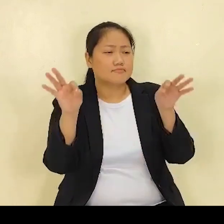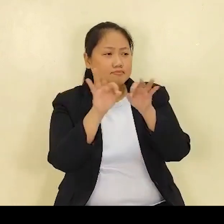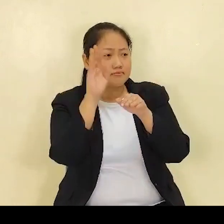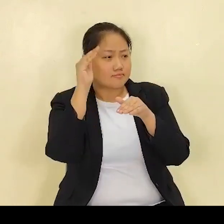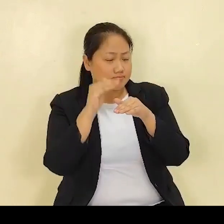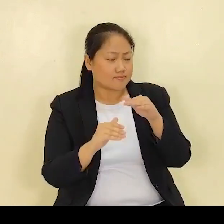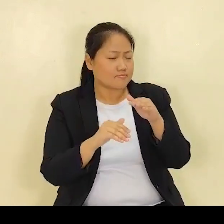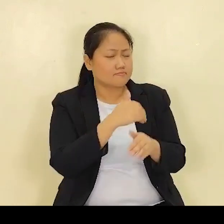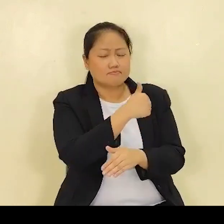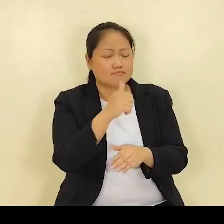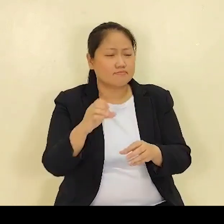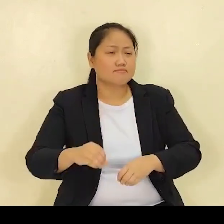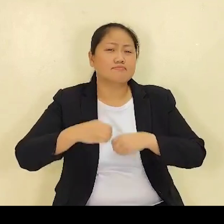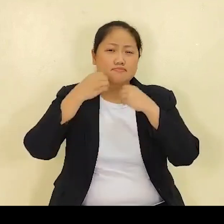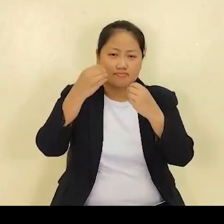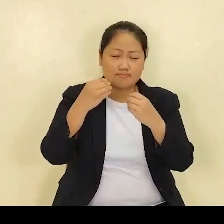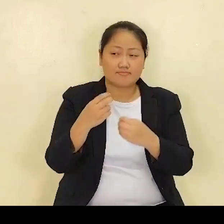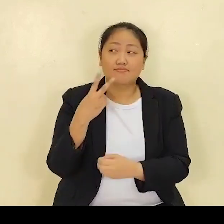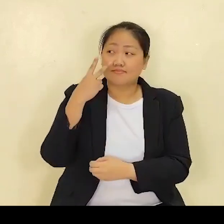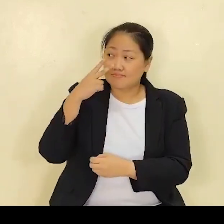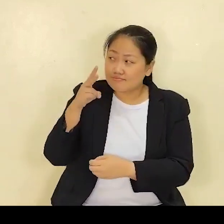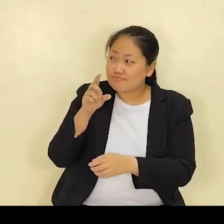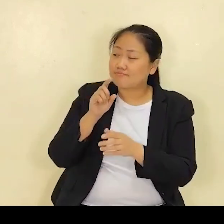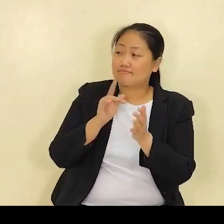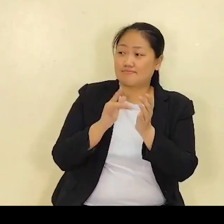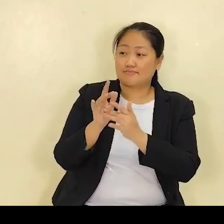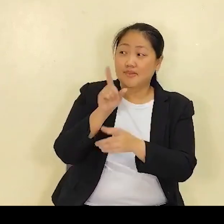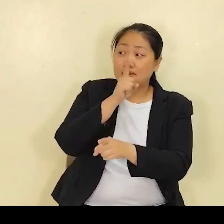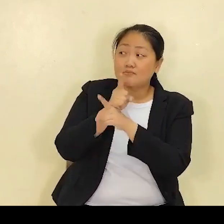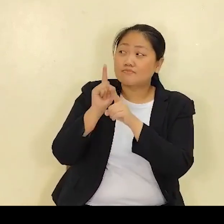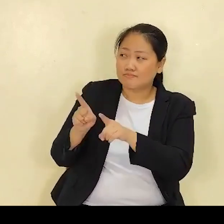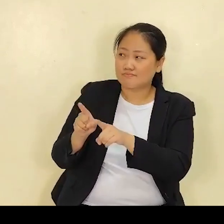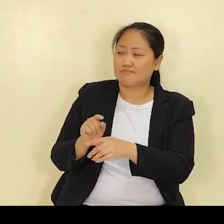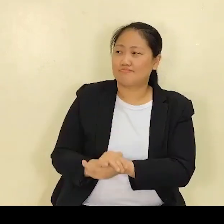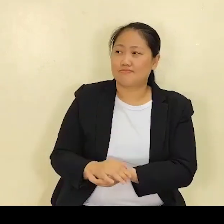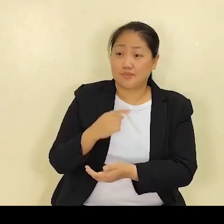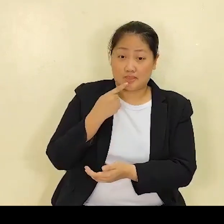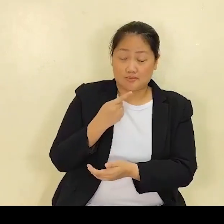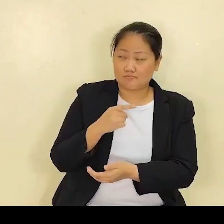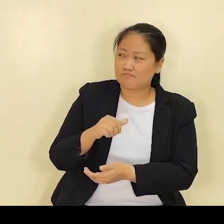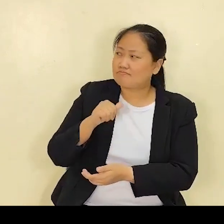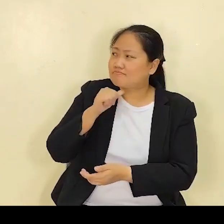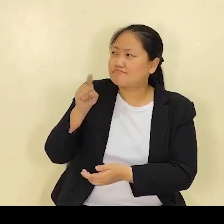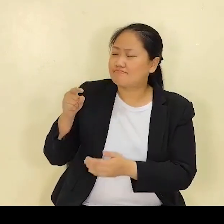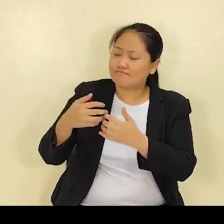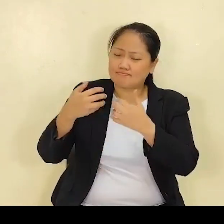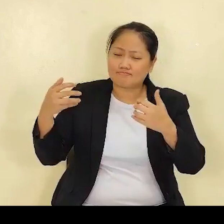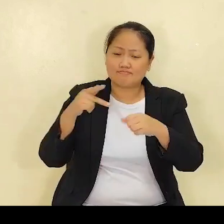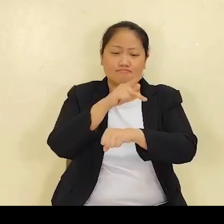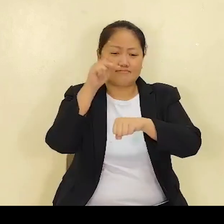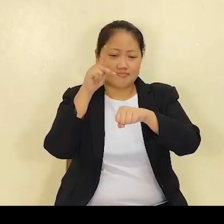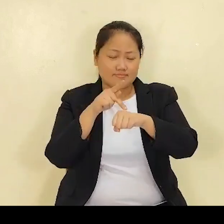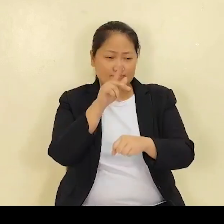kaysa mga sinunog na handog at mga alay. Nakita ni Jesus na tama ang sinabi nito kaya sinabi niya, Hindi ka malayo